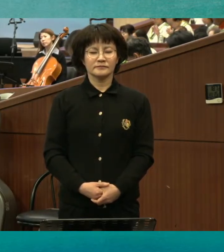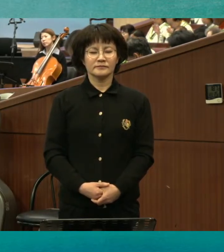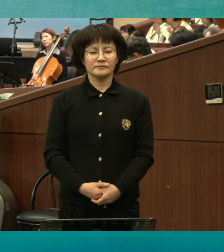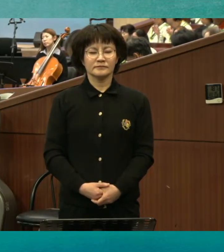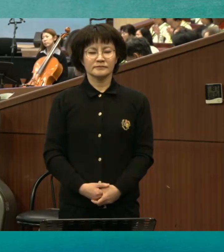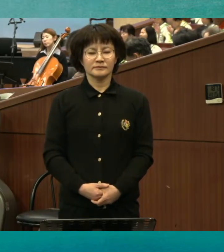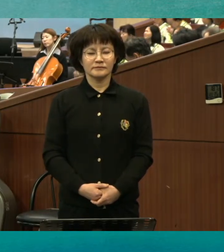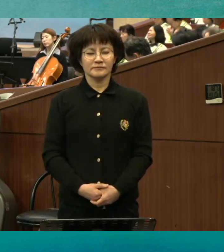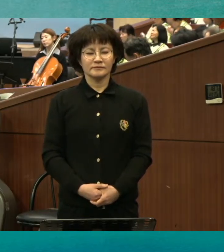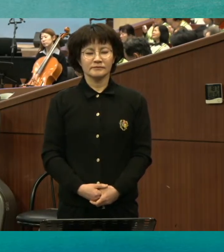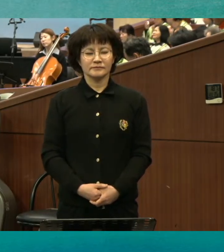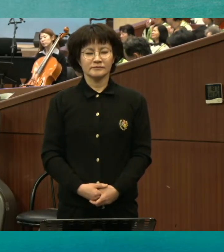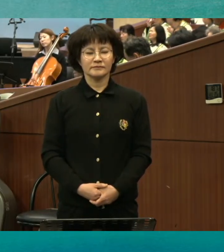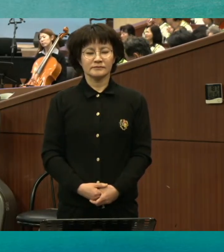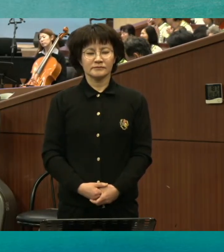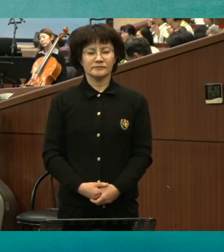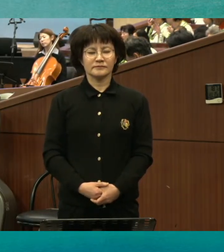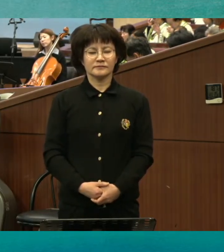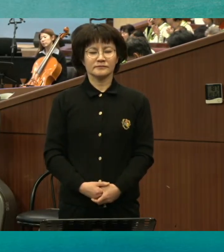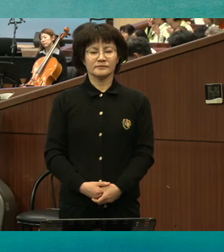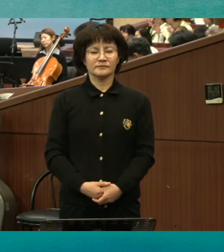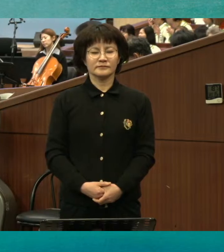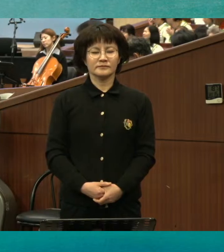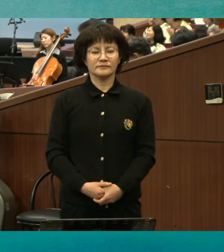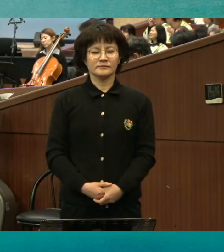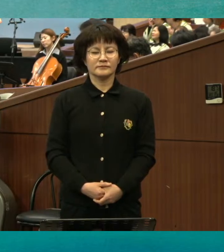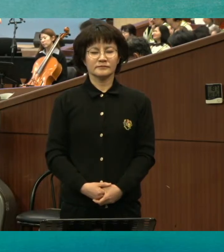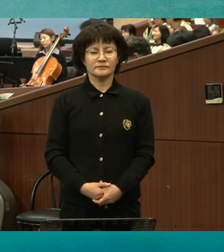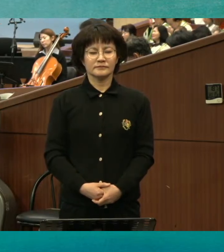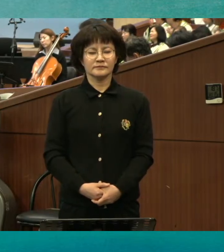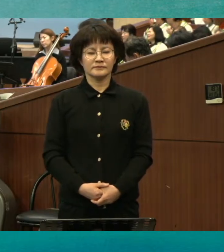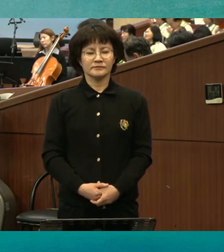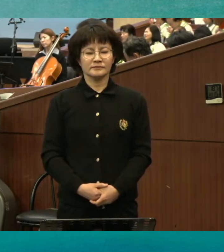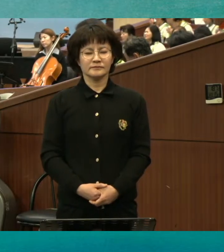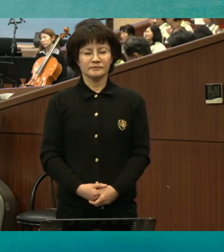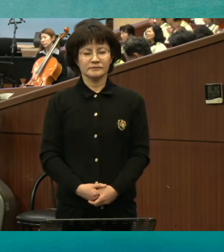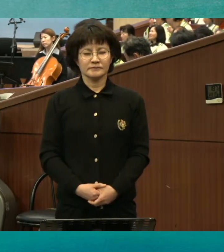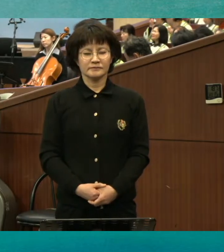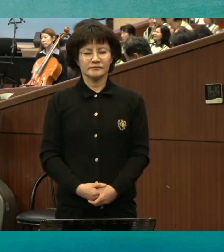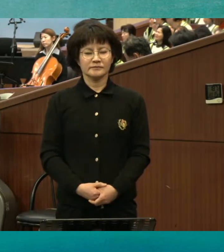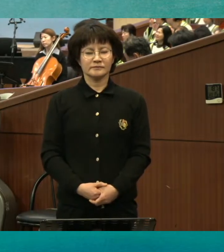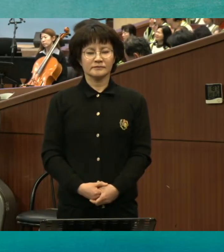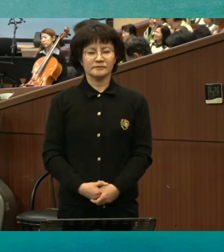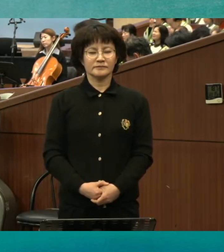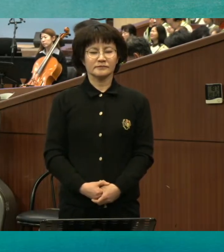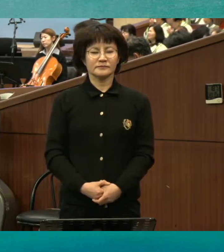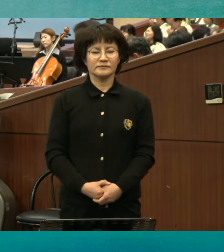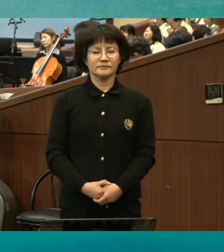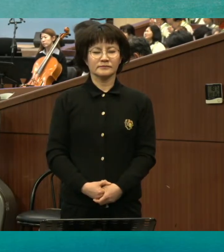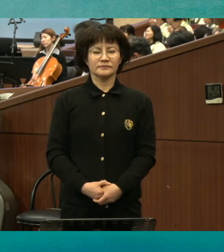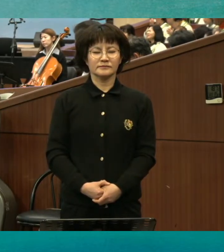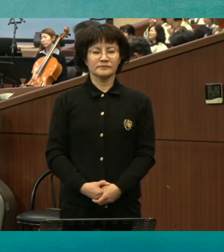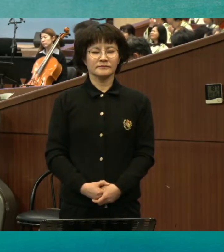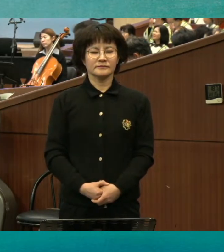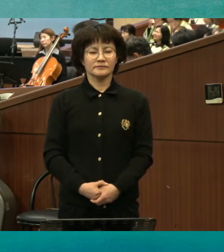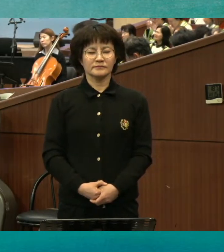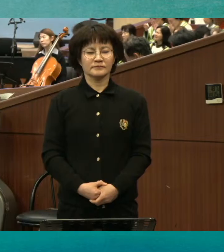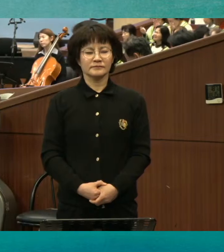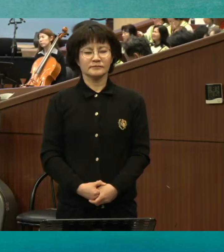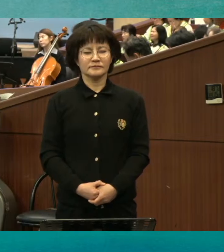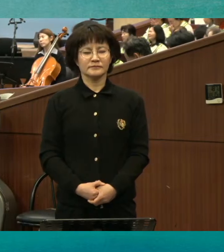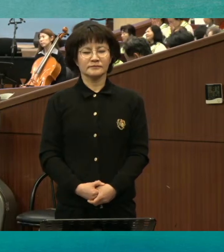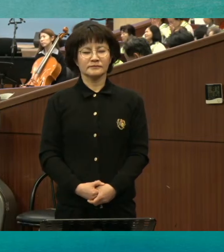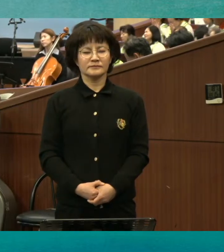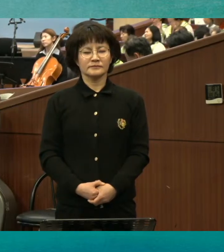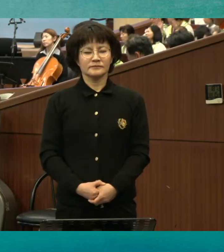수 있도록 주여 축복하여 주시옵소서. 주여 이 시간 한 사람의 마음으로 주신 주의 은혜를 사모하는